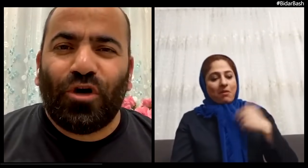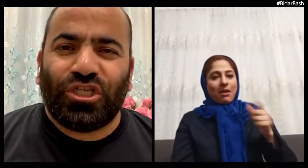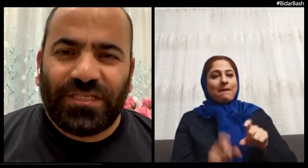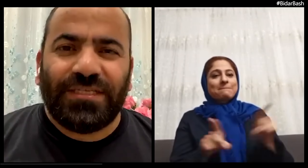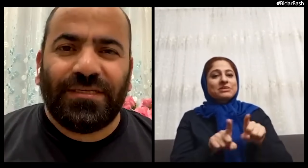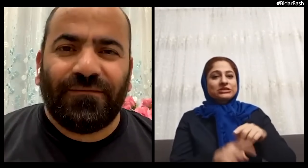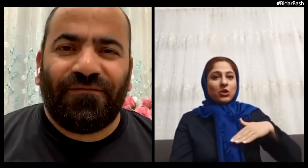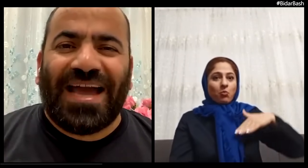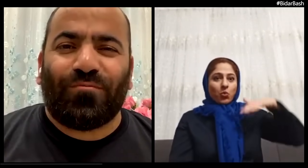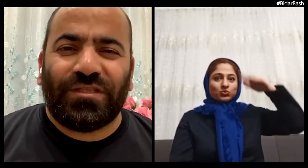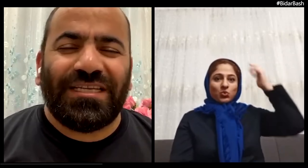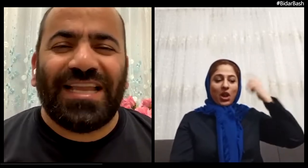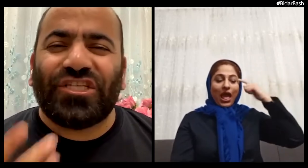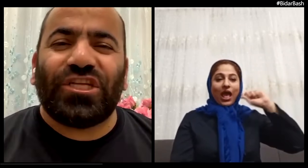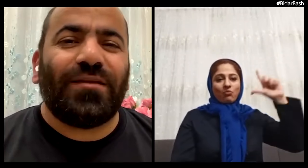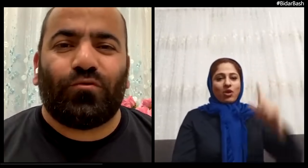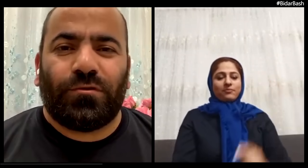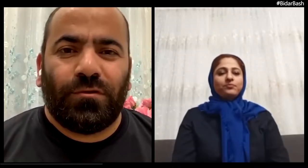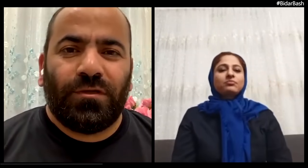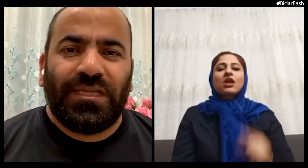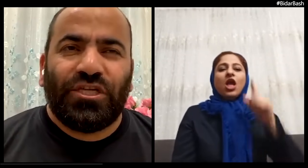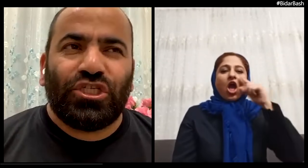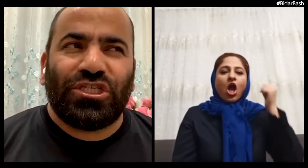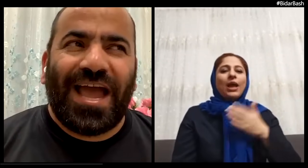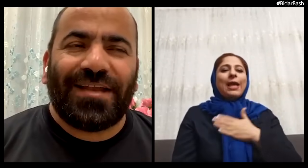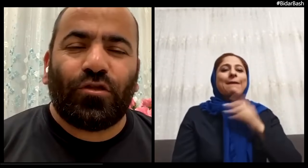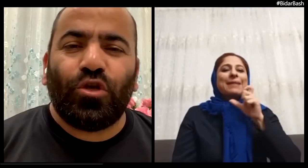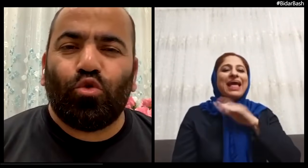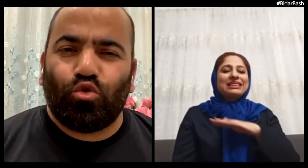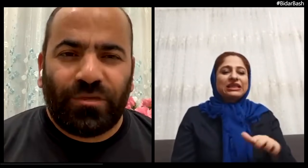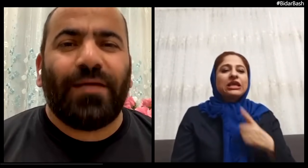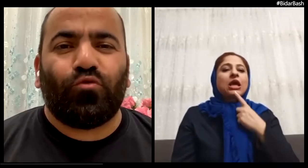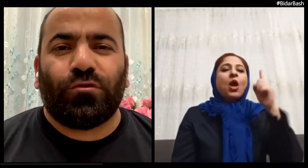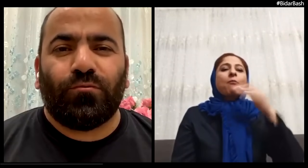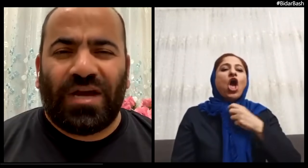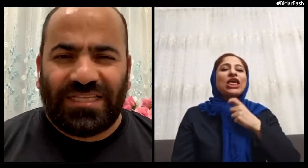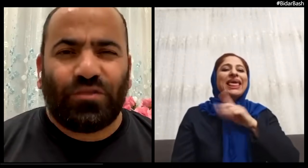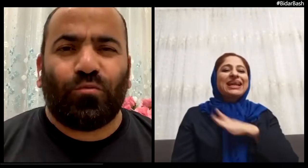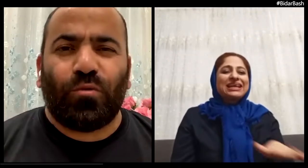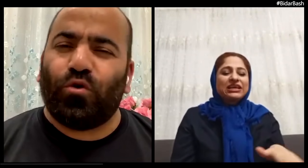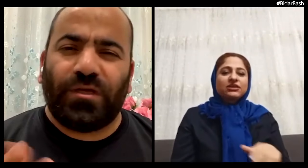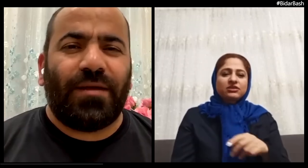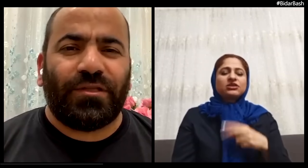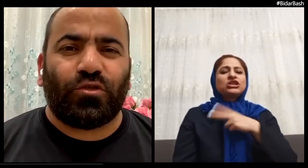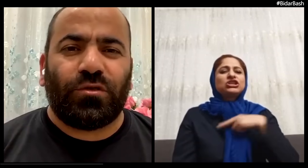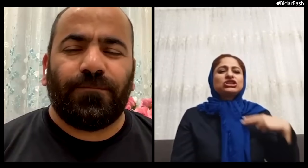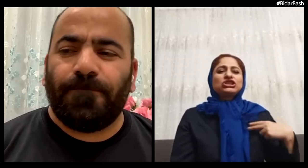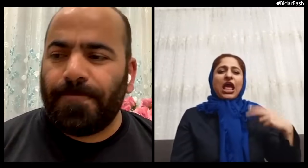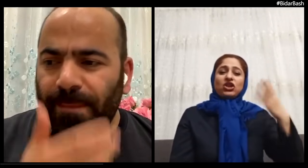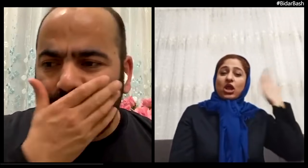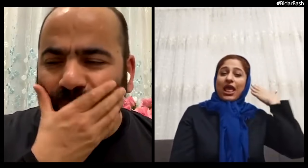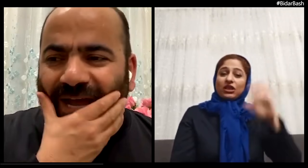مهدی باکری فرمانده لشکر بود، شهردار ارومیه بود، مهندس عمران خدا رحمتش